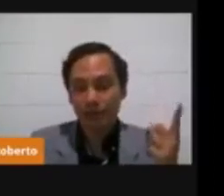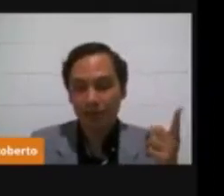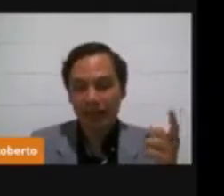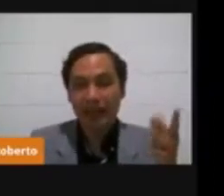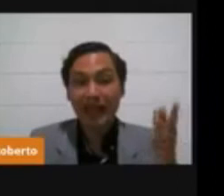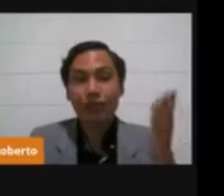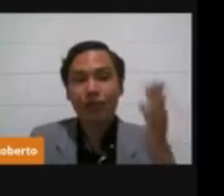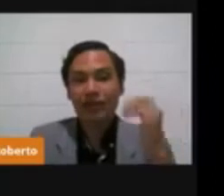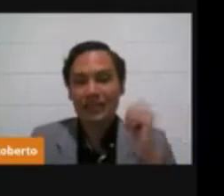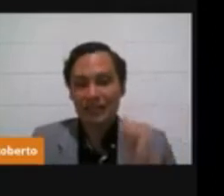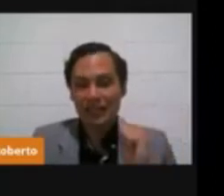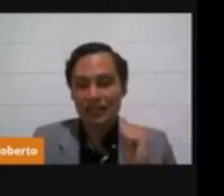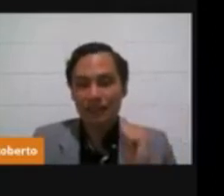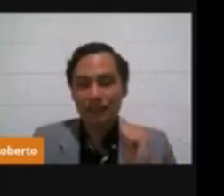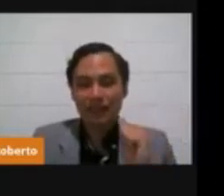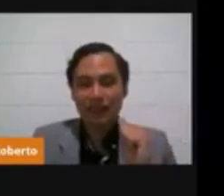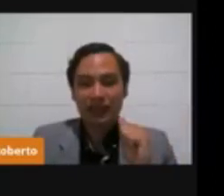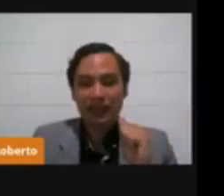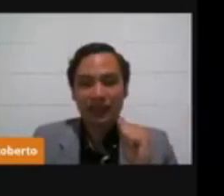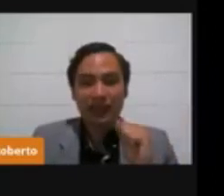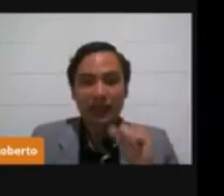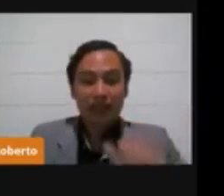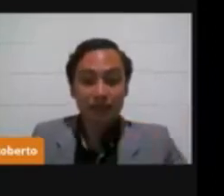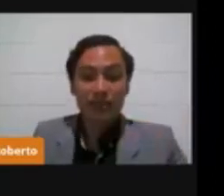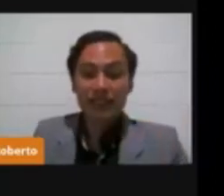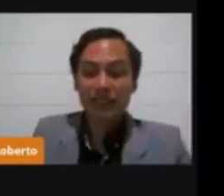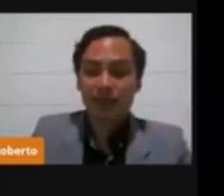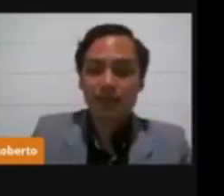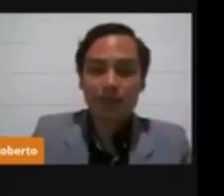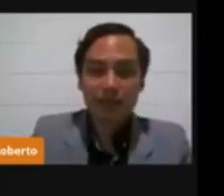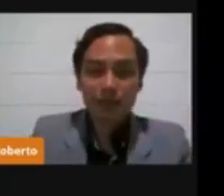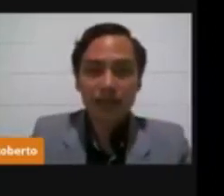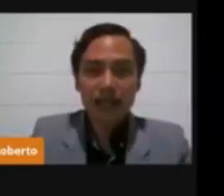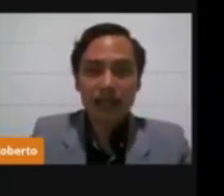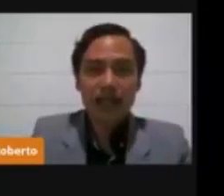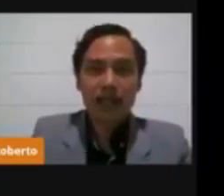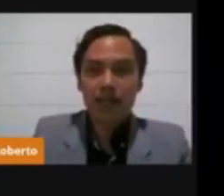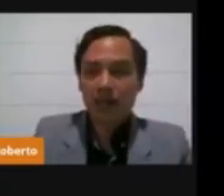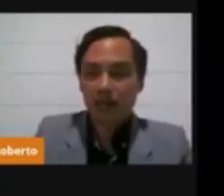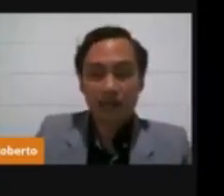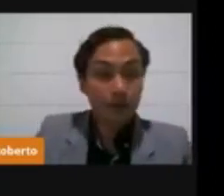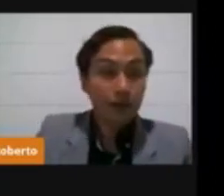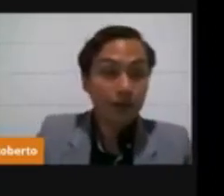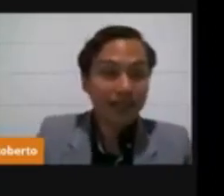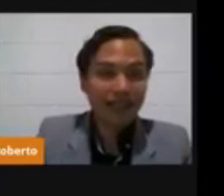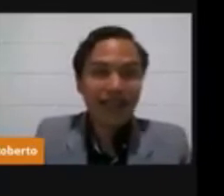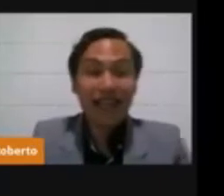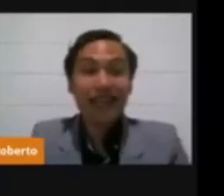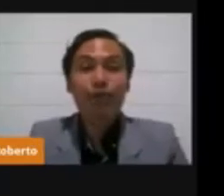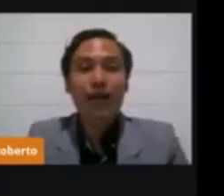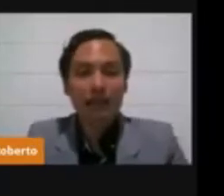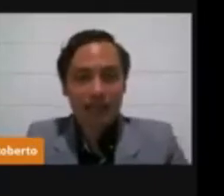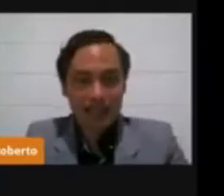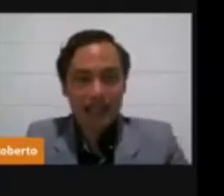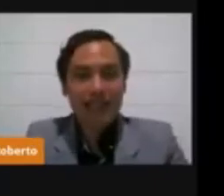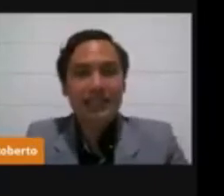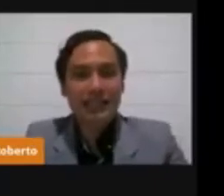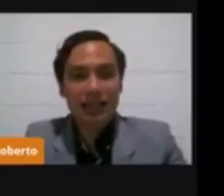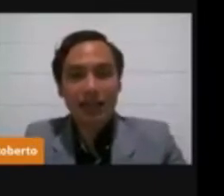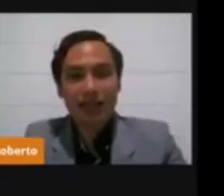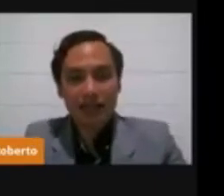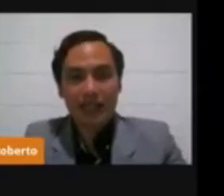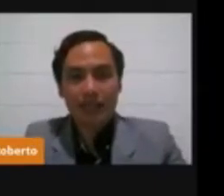española, la lengua francesa. Entonces, vamos a aprender un poco de lengua de